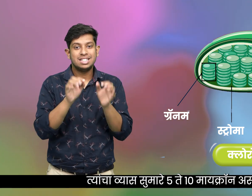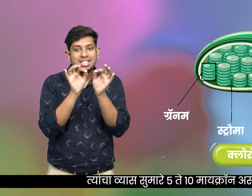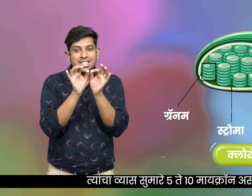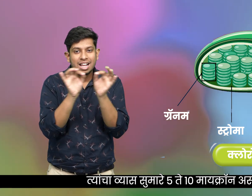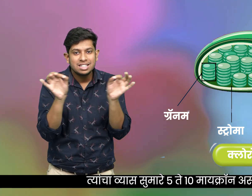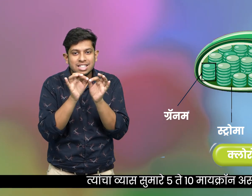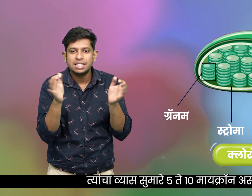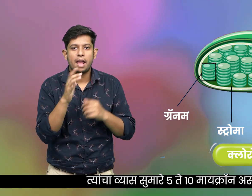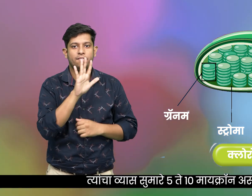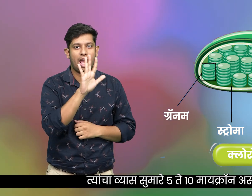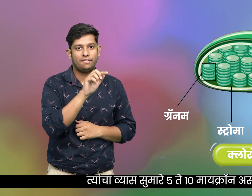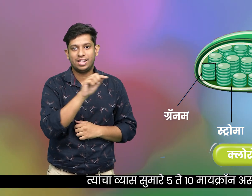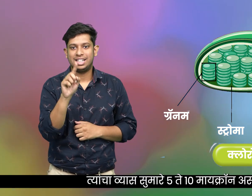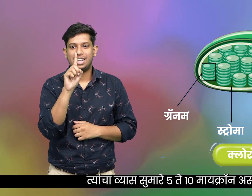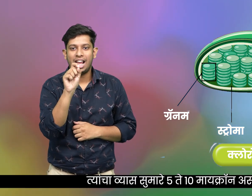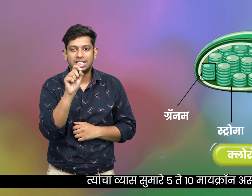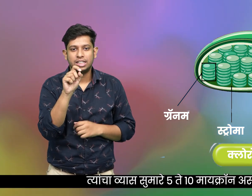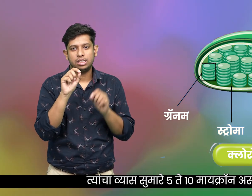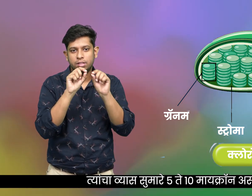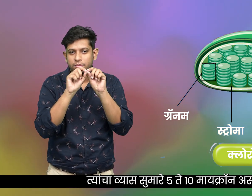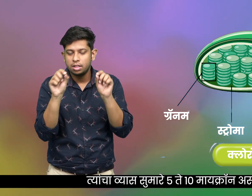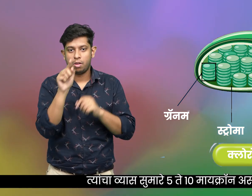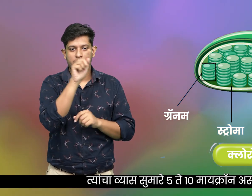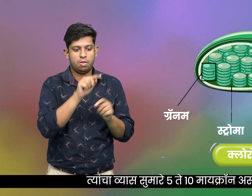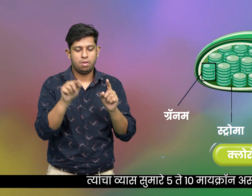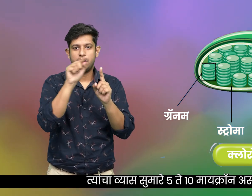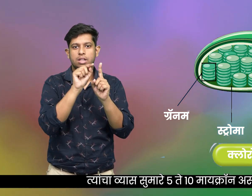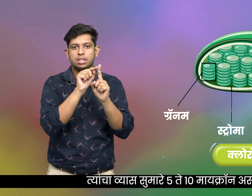त्यांचा व्यास सुमारे 5 ते 10 मायक्रॉन असतो.